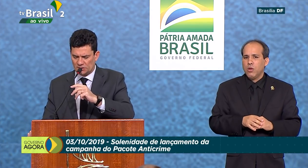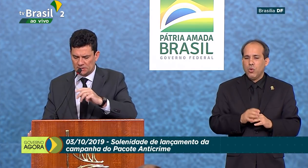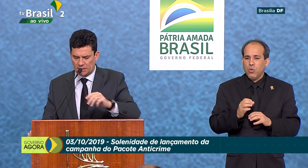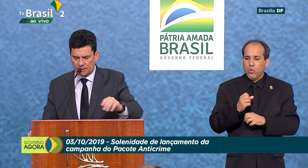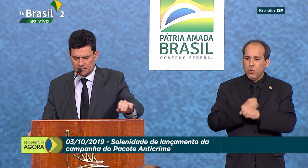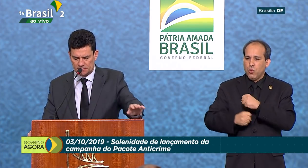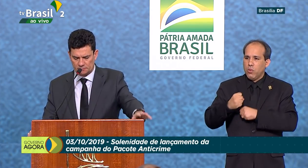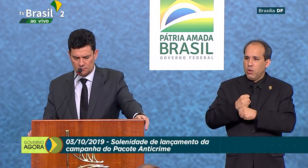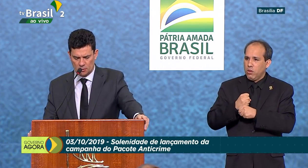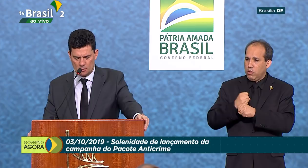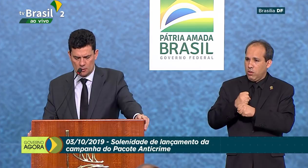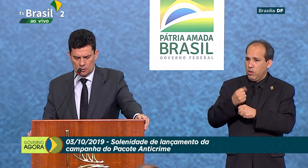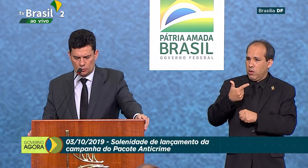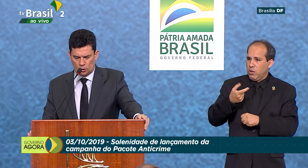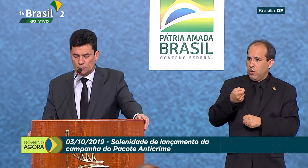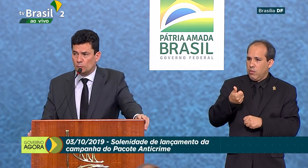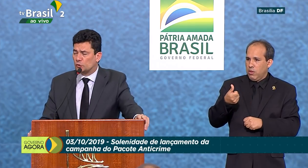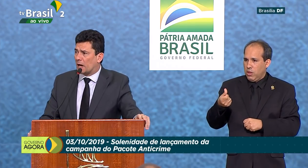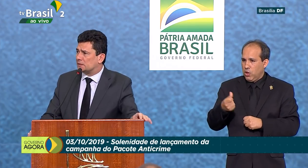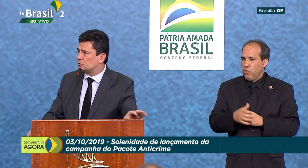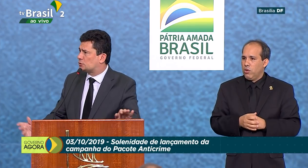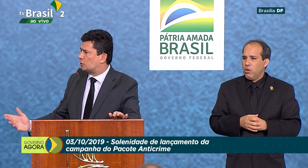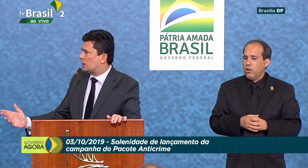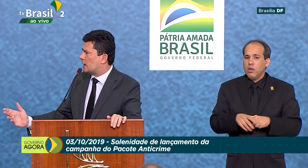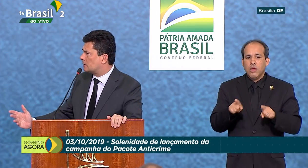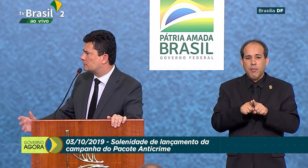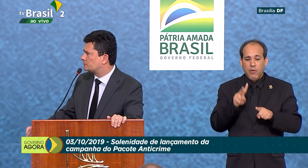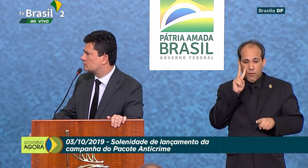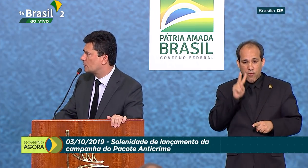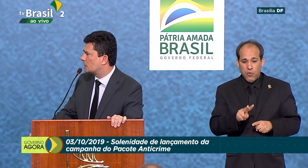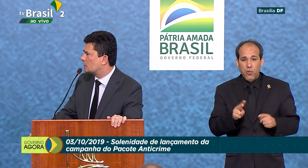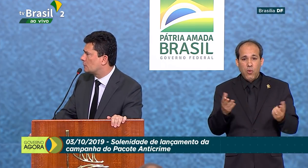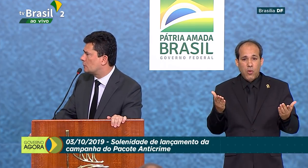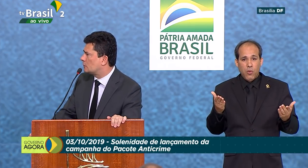de 2016. Nós vimos o Brasil se tornar